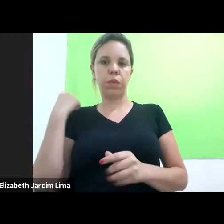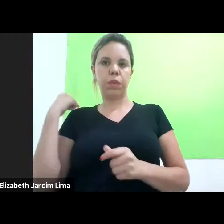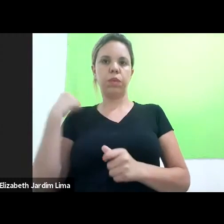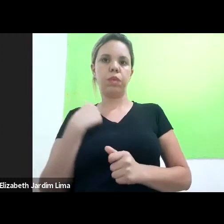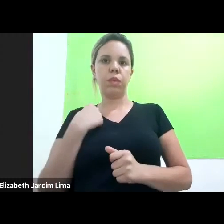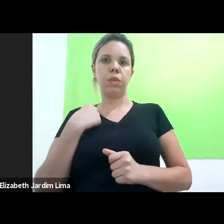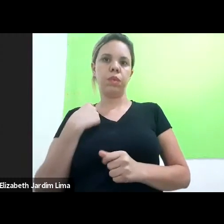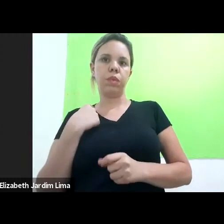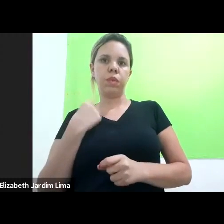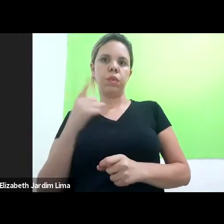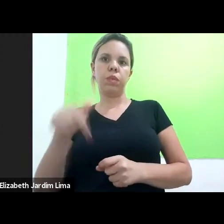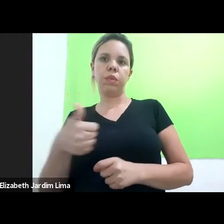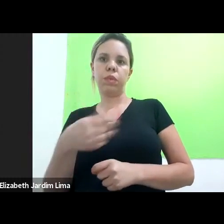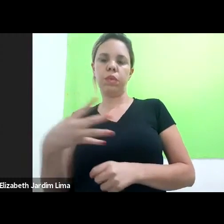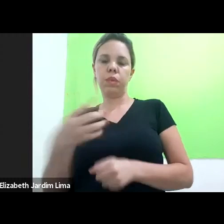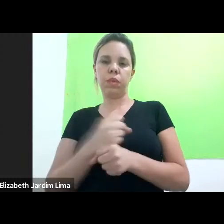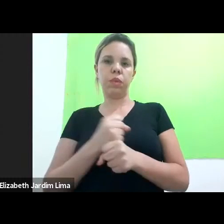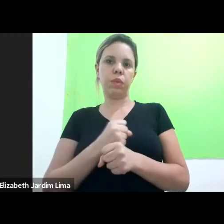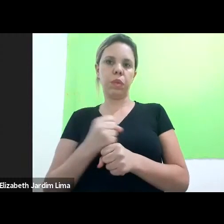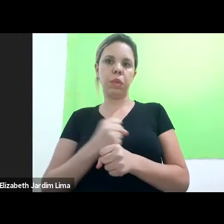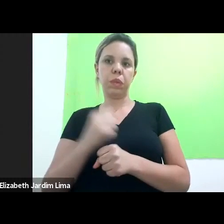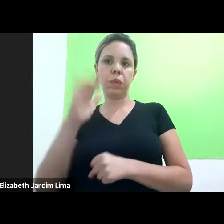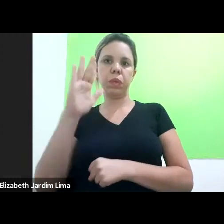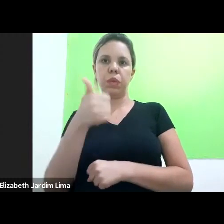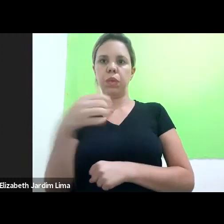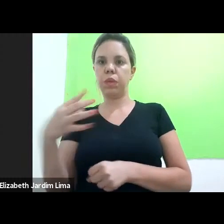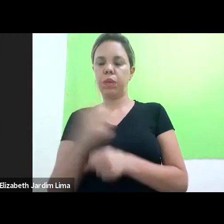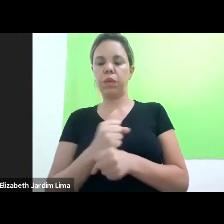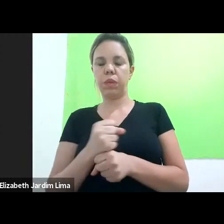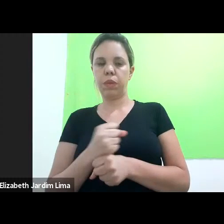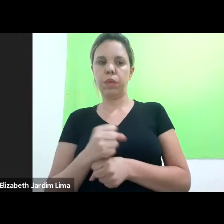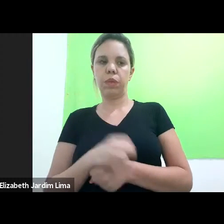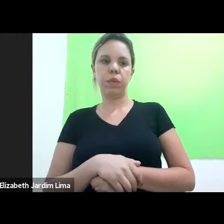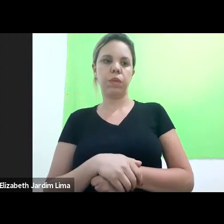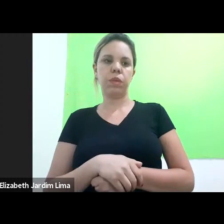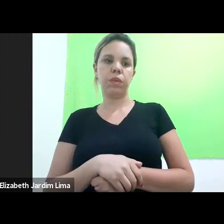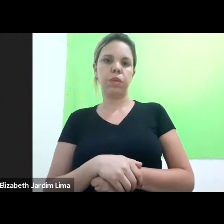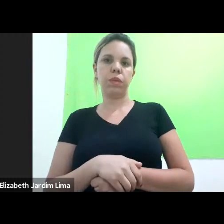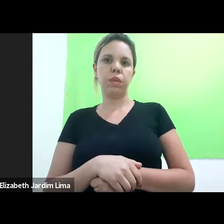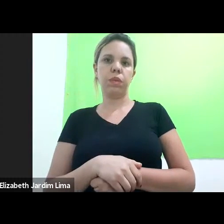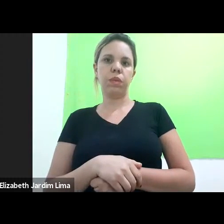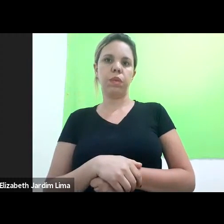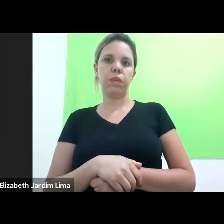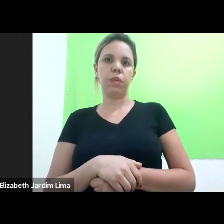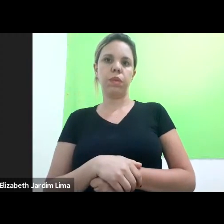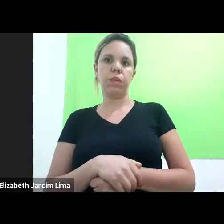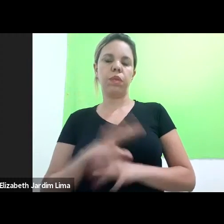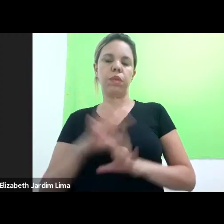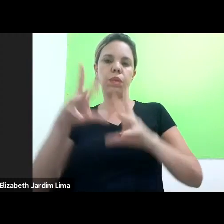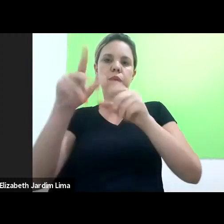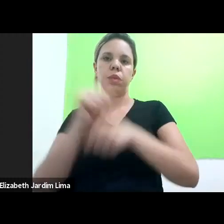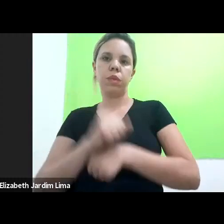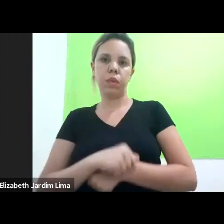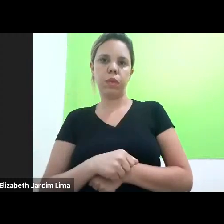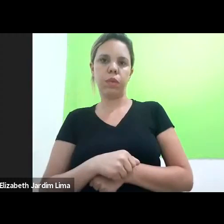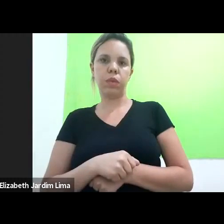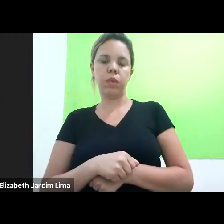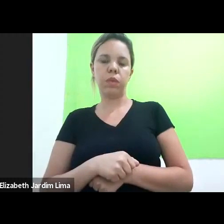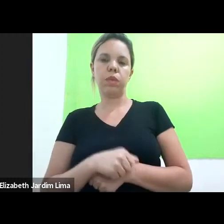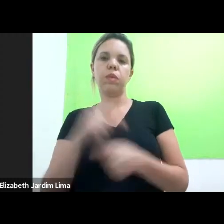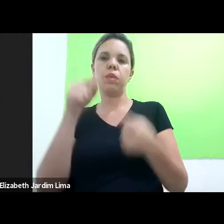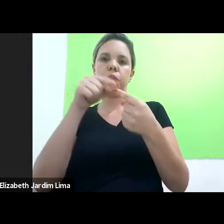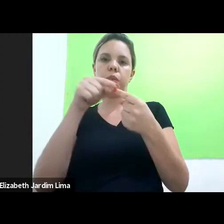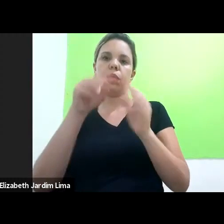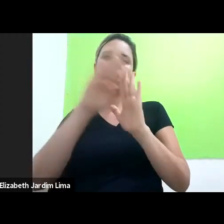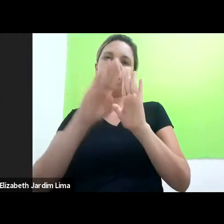E após 14 anos, mais de 14 anos, né, em que tudo estamos conforme, o decreto